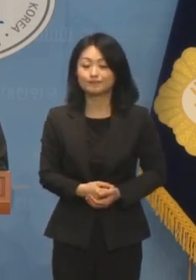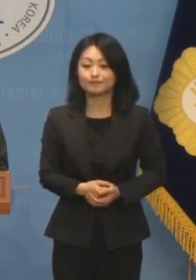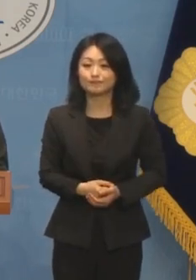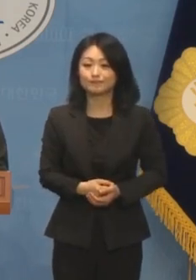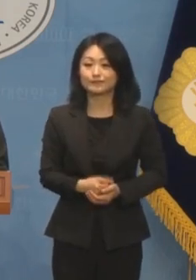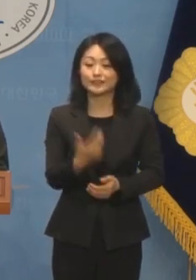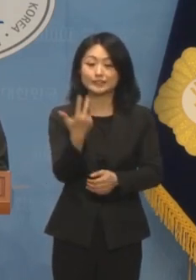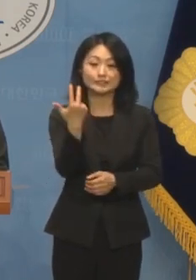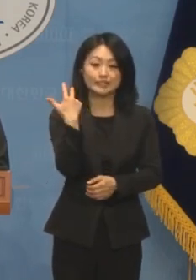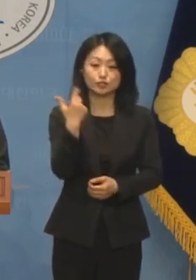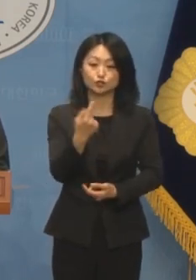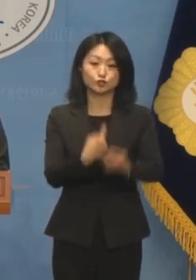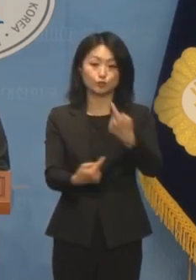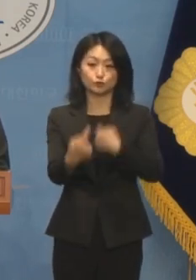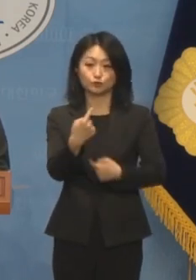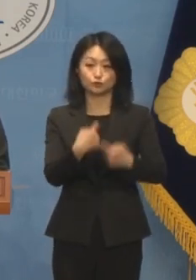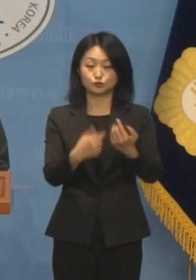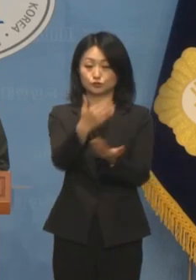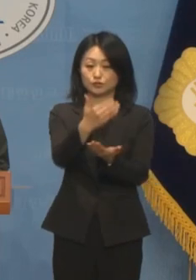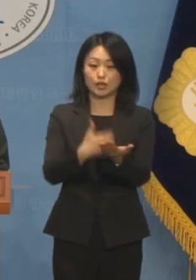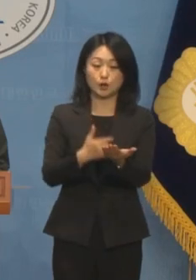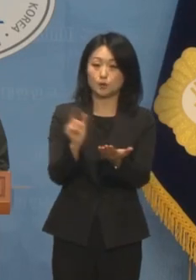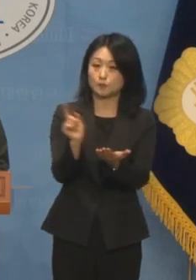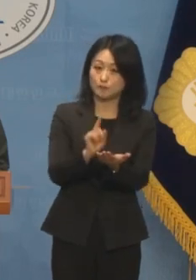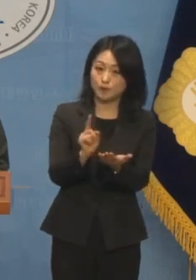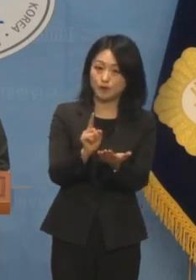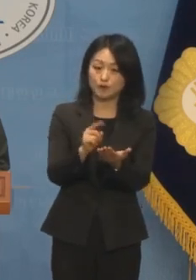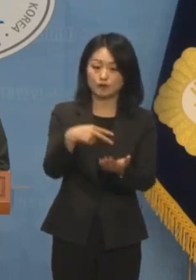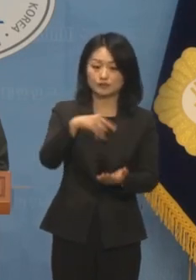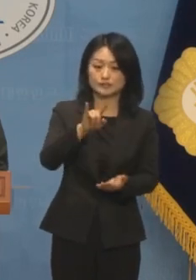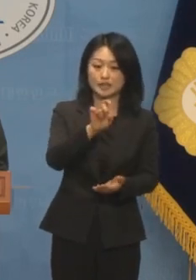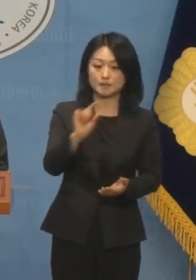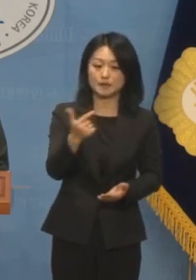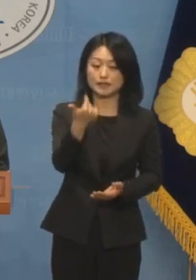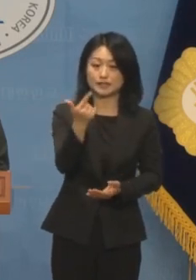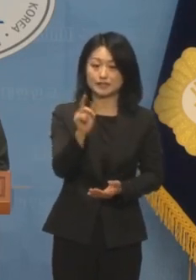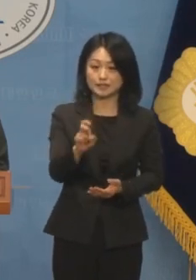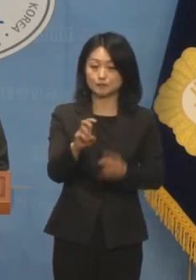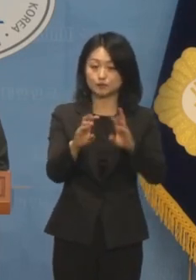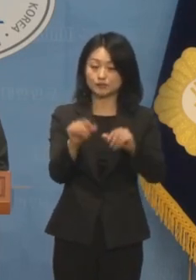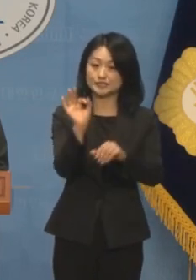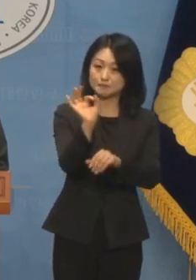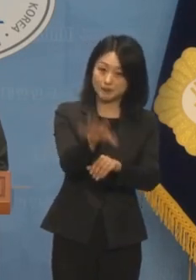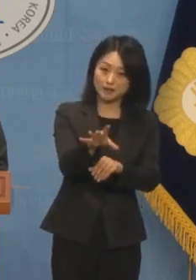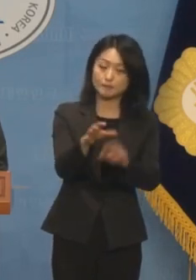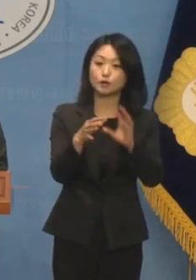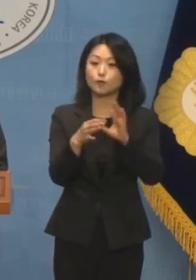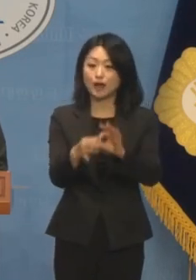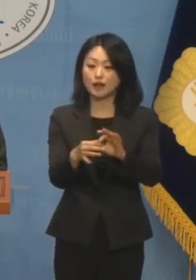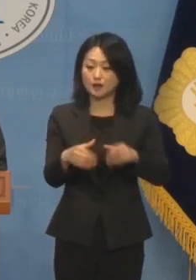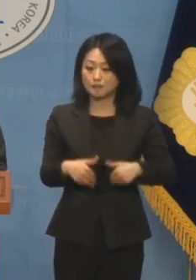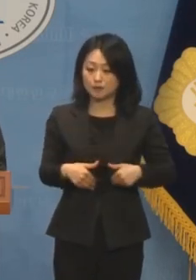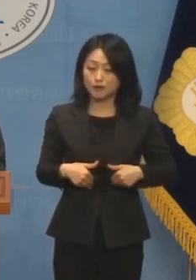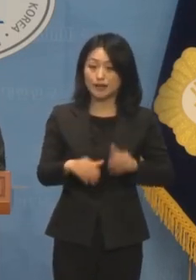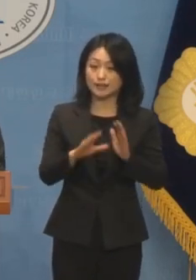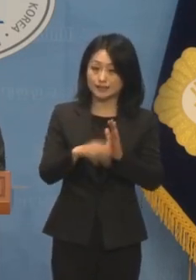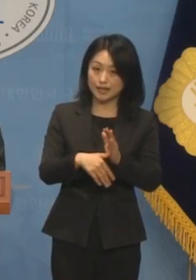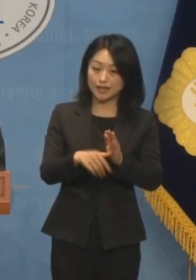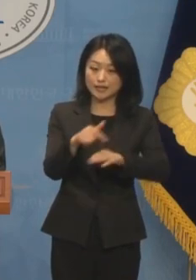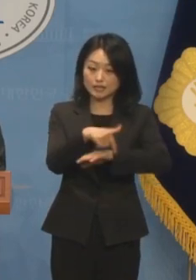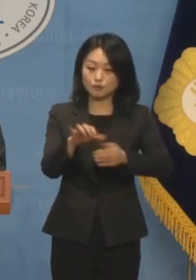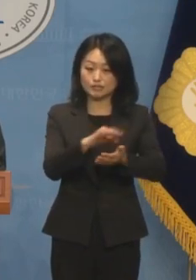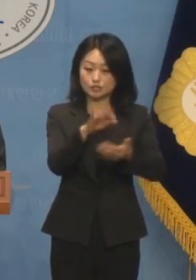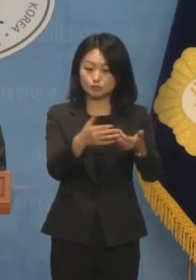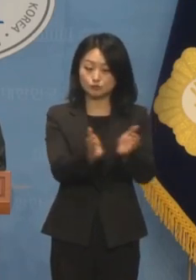다음은 지난주 접수안입니다. 지난주에는 새만금 사업의 용지 매립, 조성과 관련하여 필요한 경우